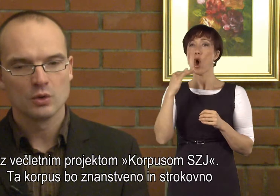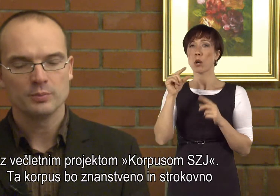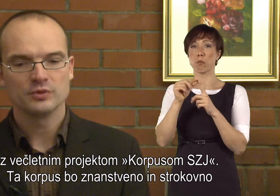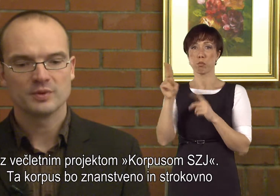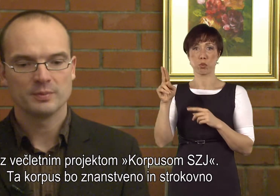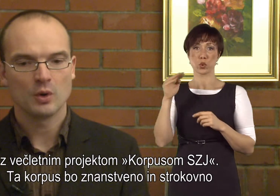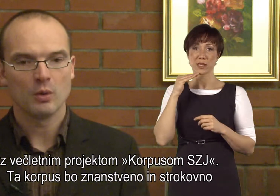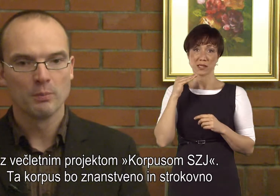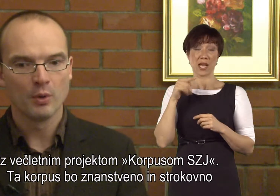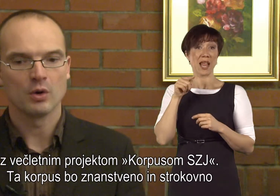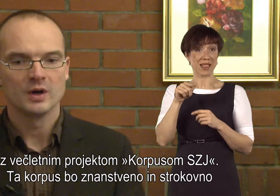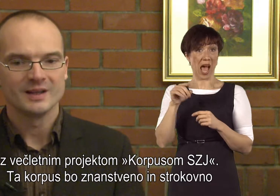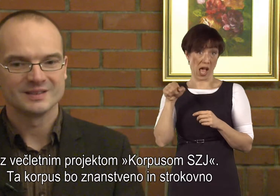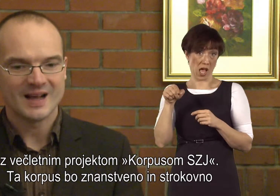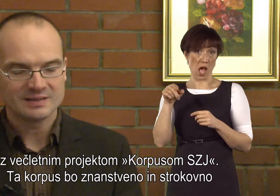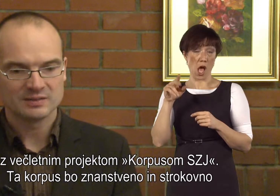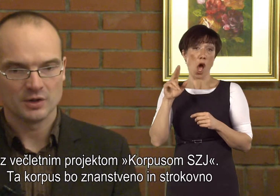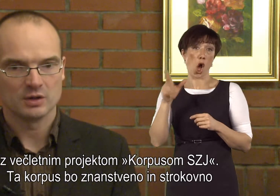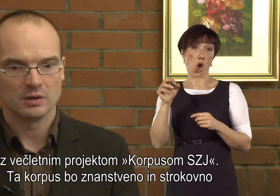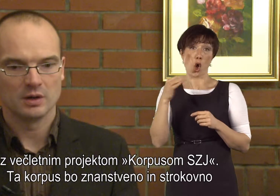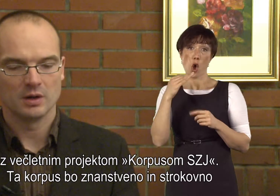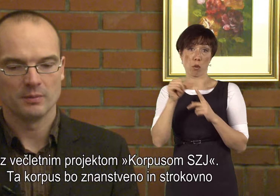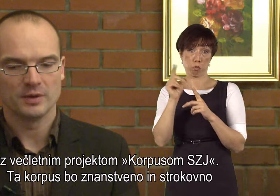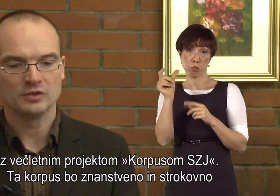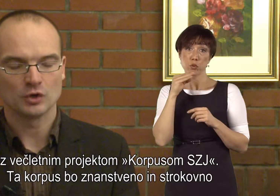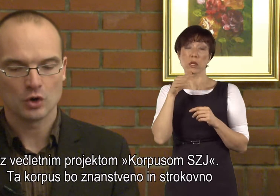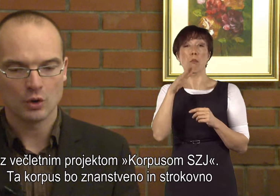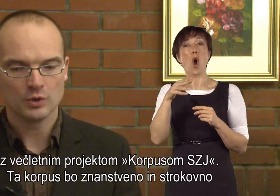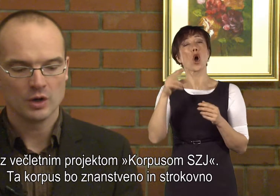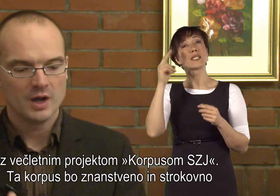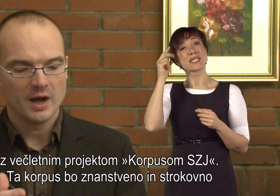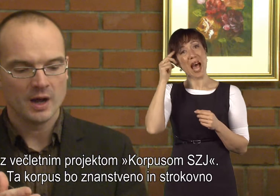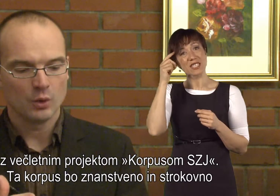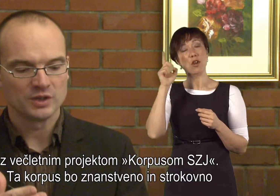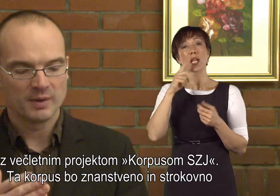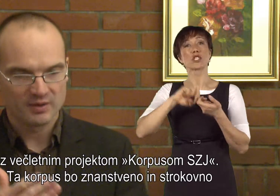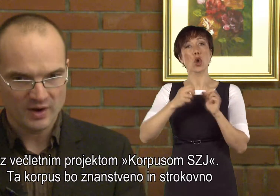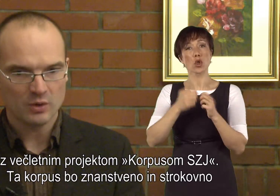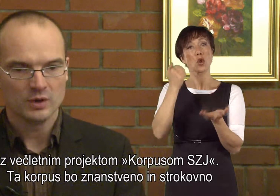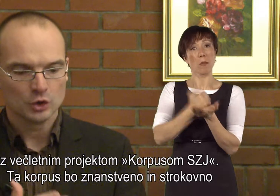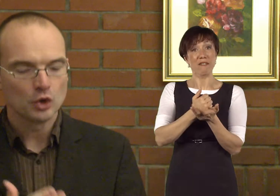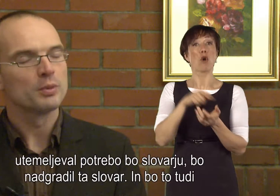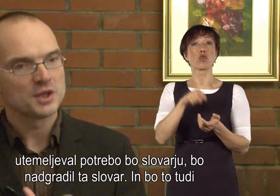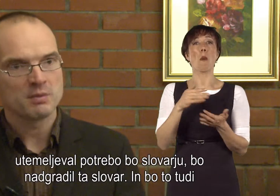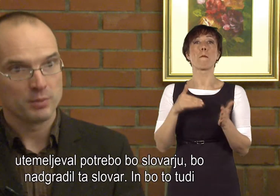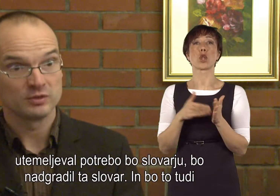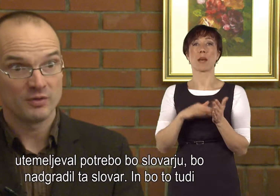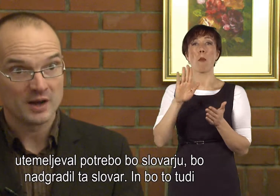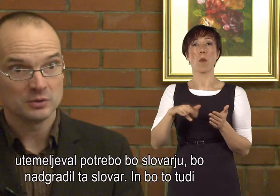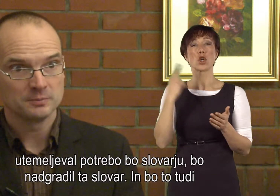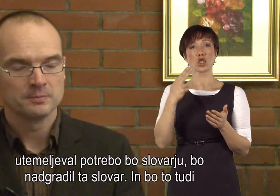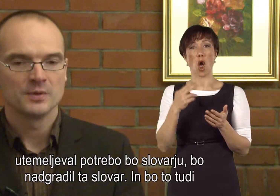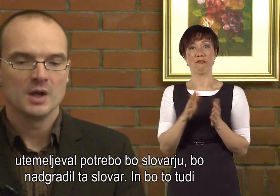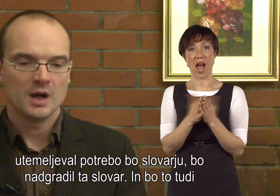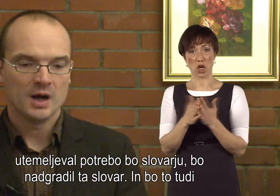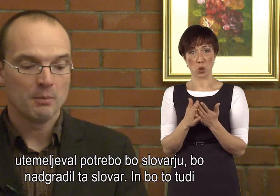ta korpus pravzaprav bo znanstveno in strokovno utemeljeval to potrebo po